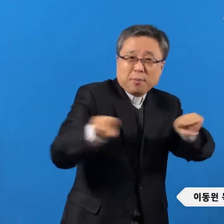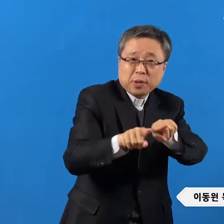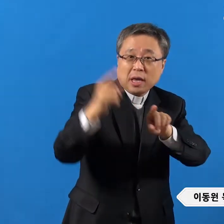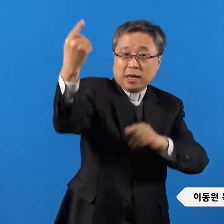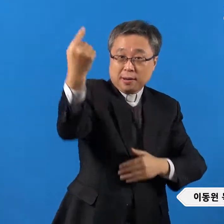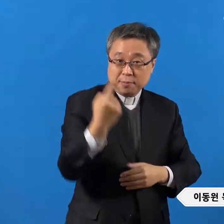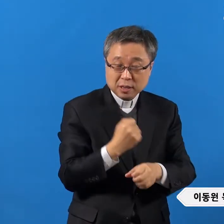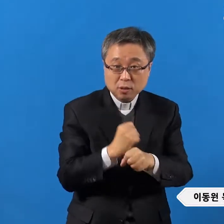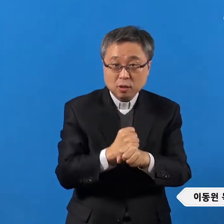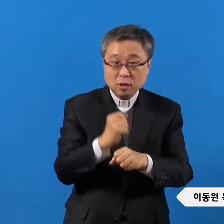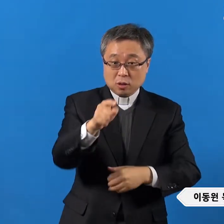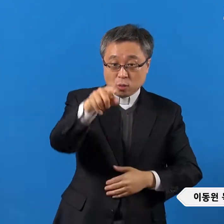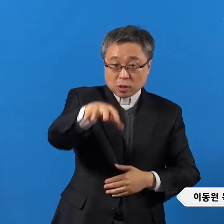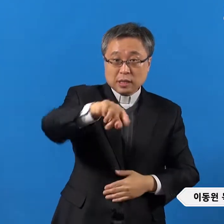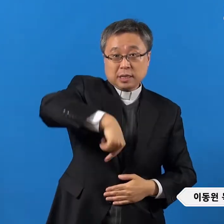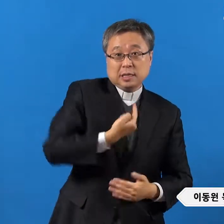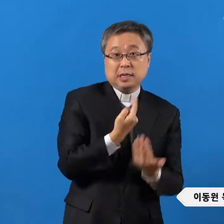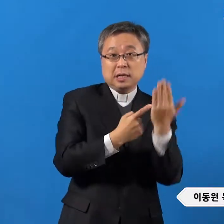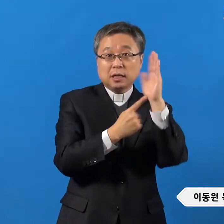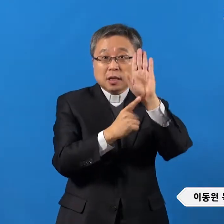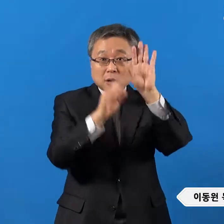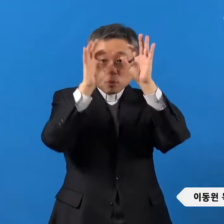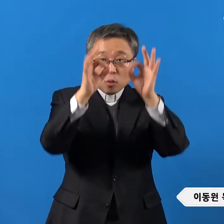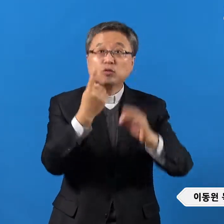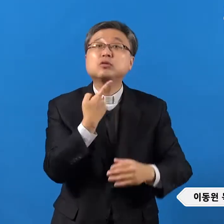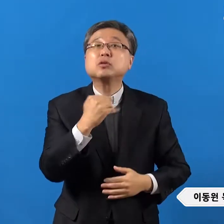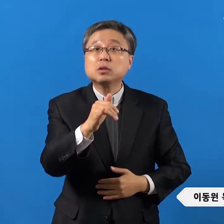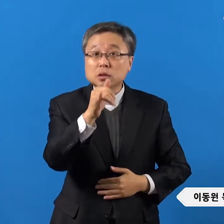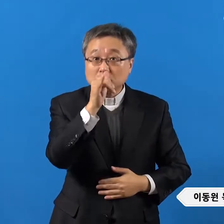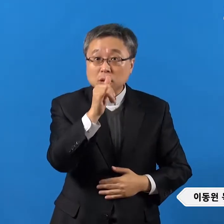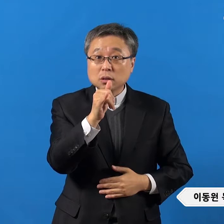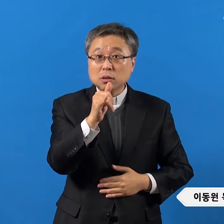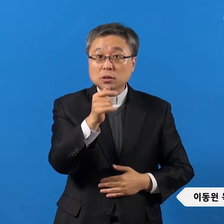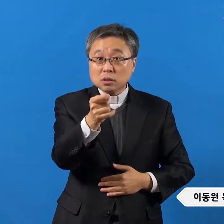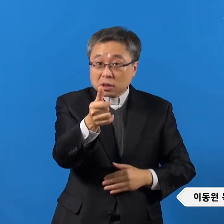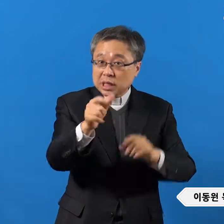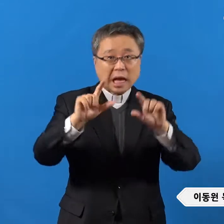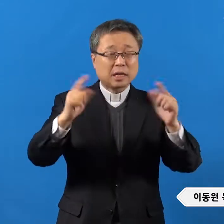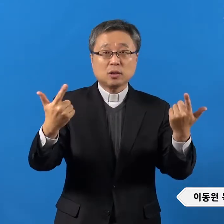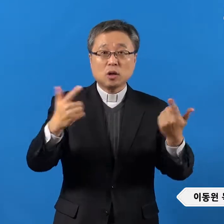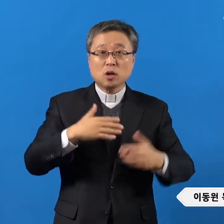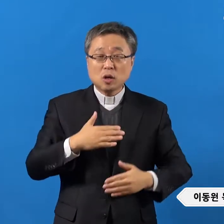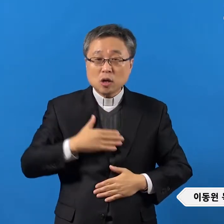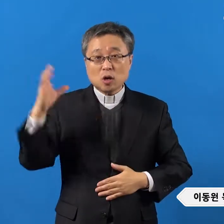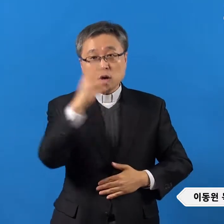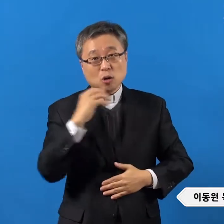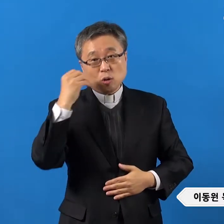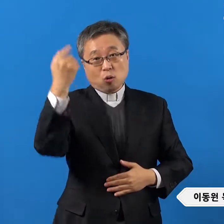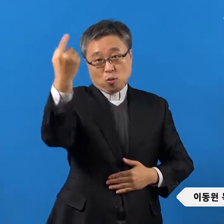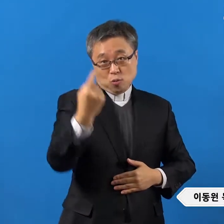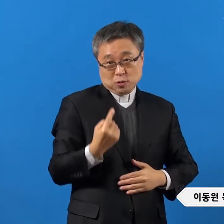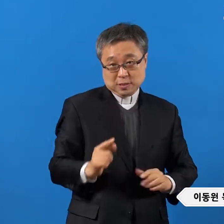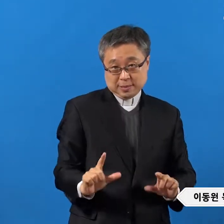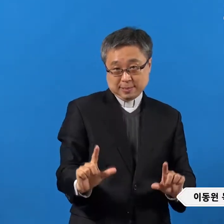거기에 자신을 드러내 보이신 적들이 적지 않습니다. 오순절 성령 강림이